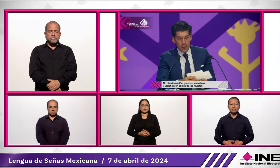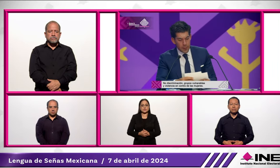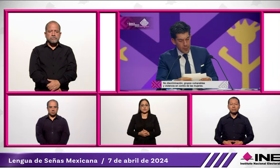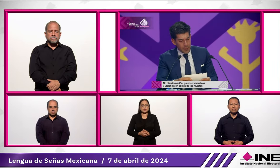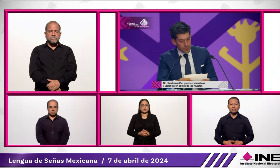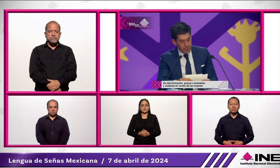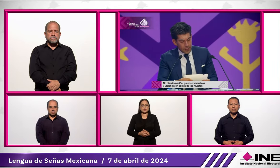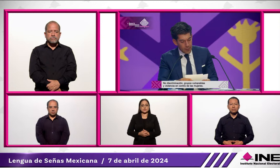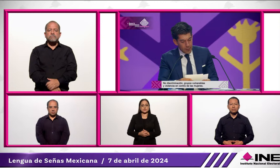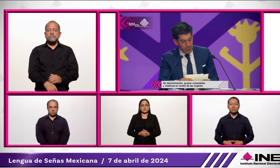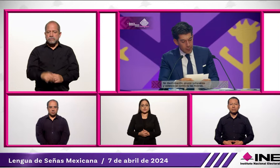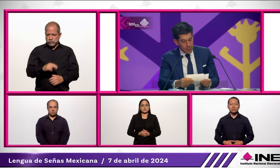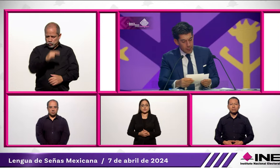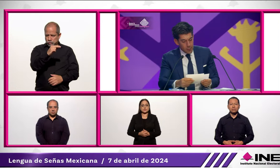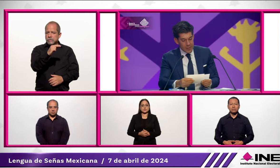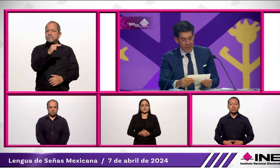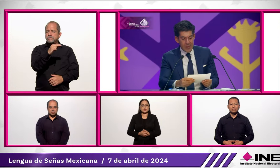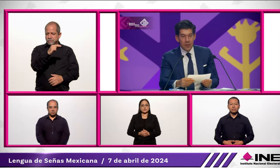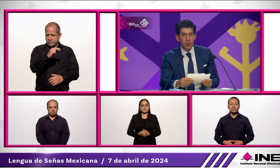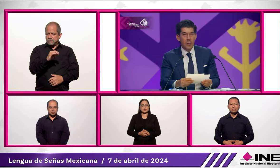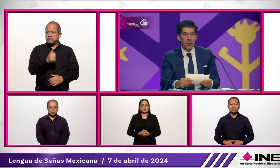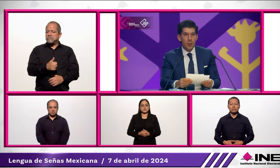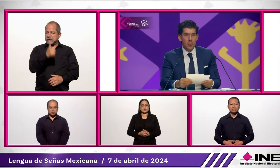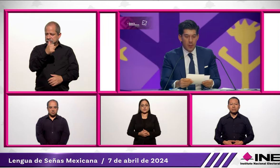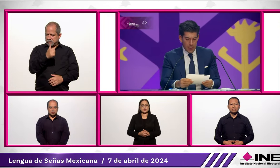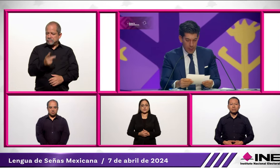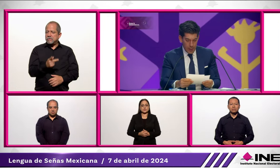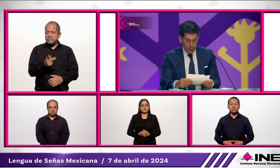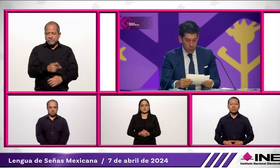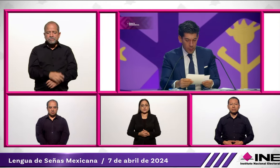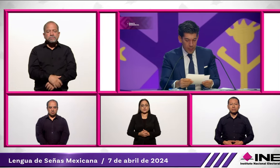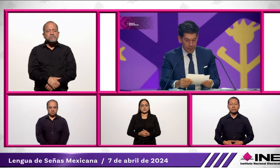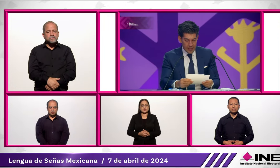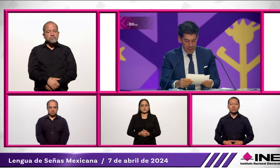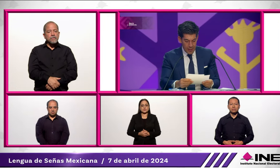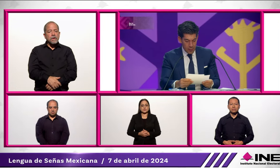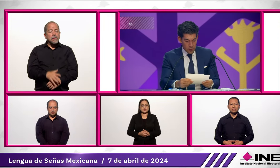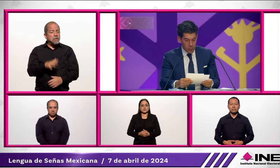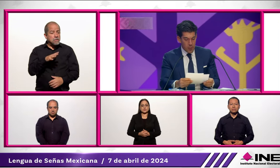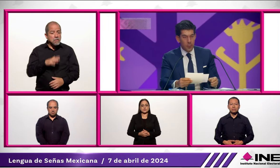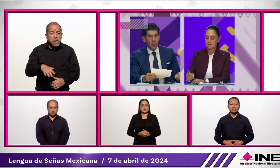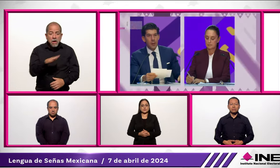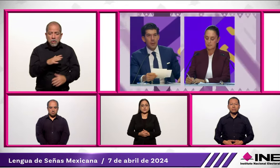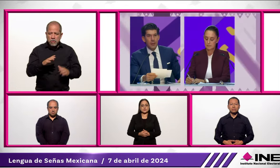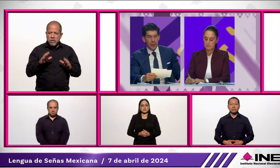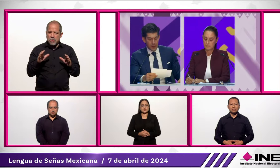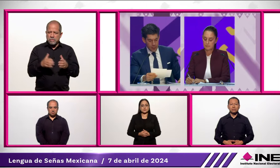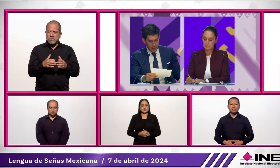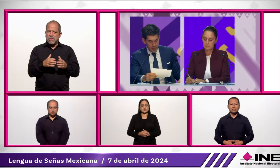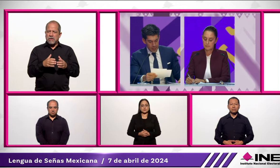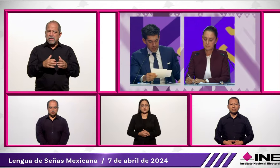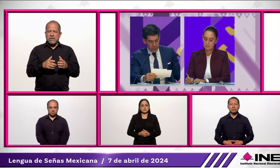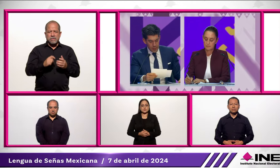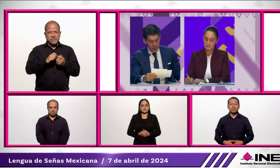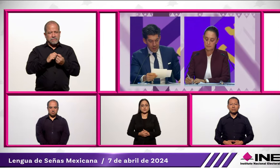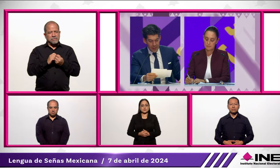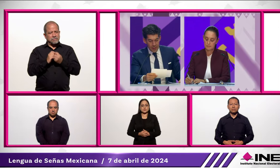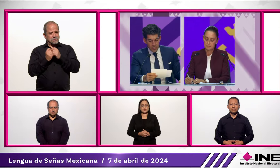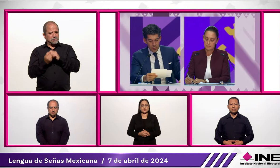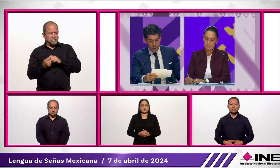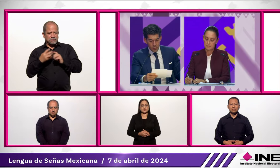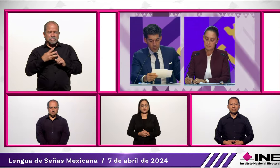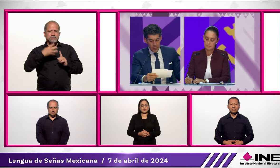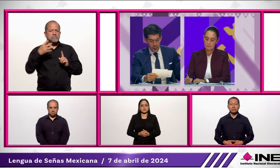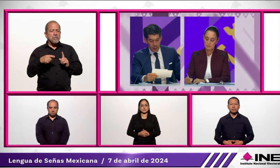Del norte, la primera. Los asesinatos de odio a la comunidad transgénero son una problemática a nivel nacional.